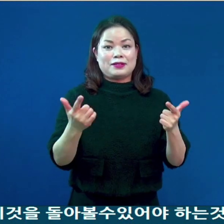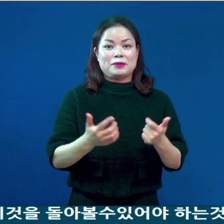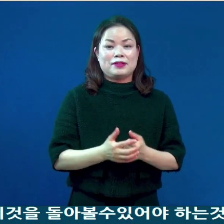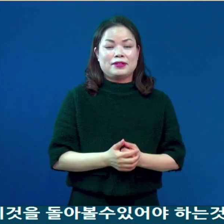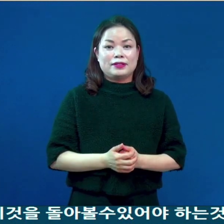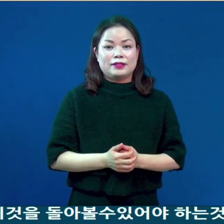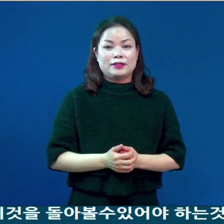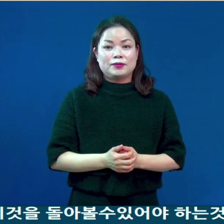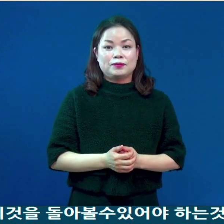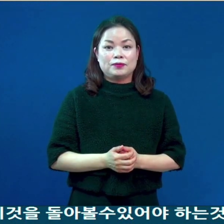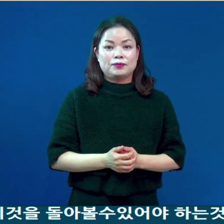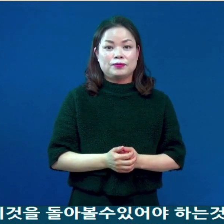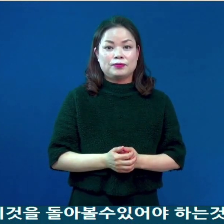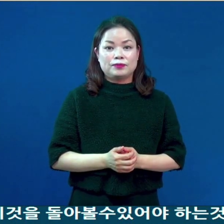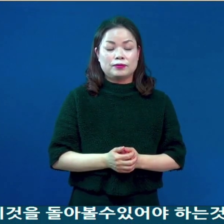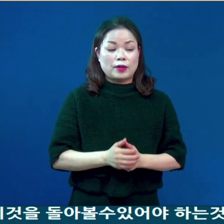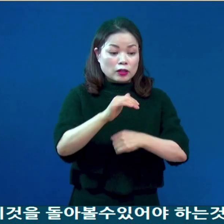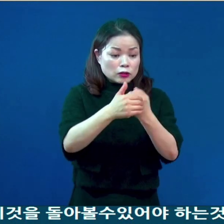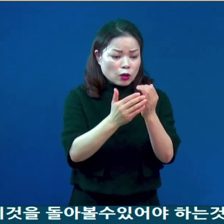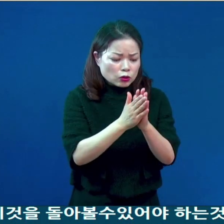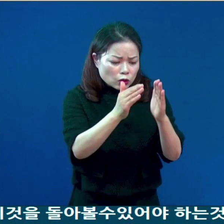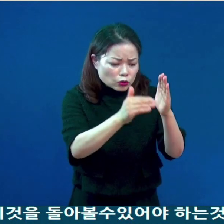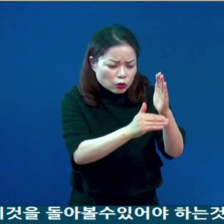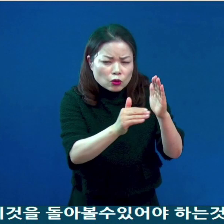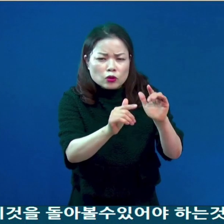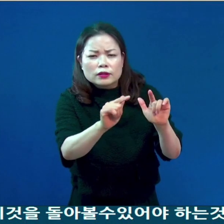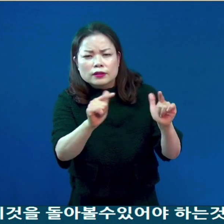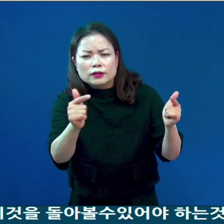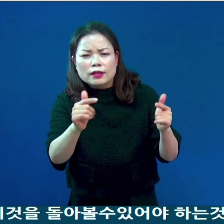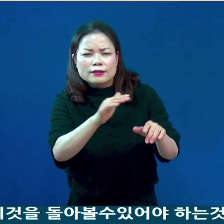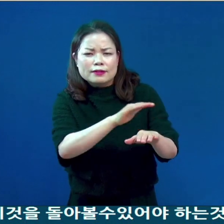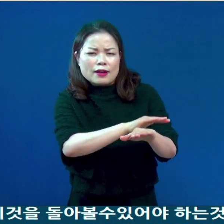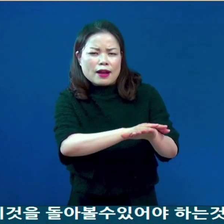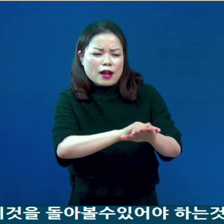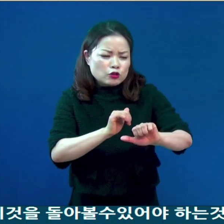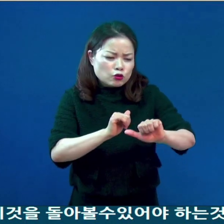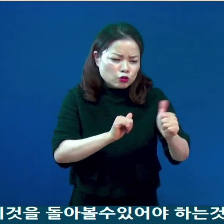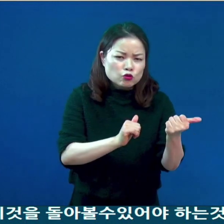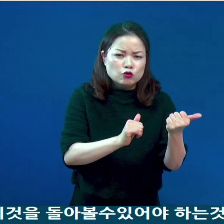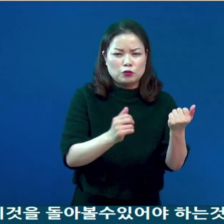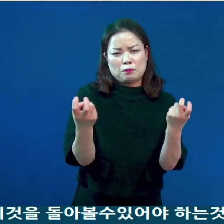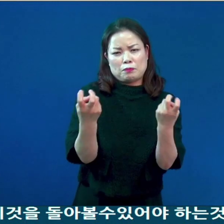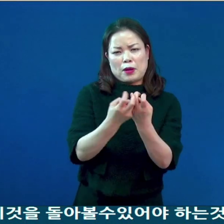않습니다. 성경은 성도들에게 잘